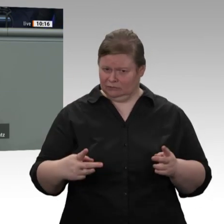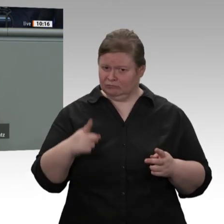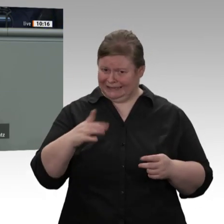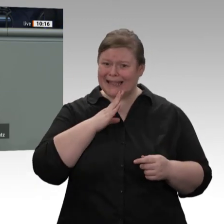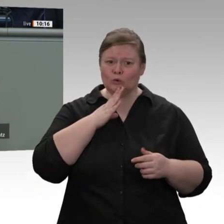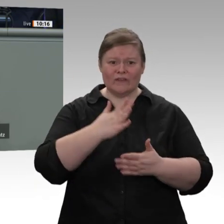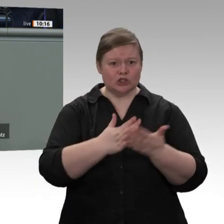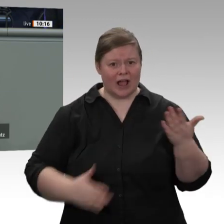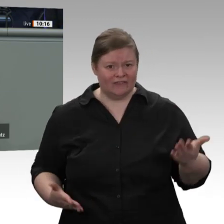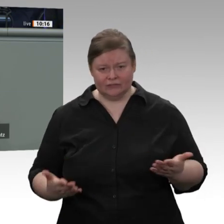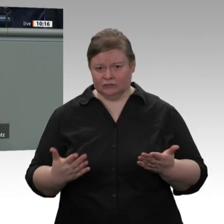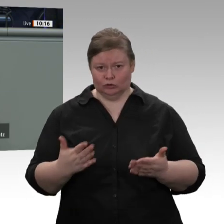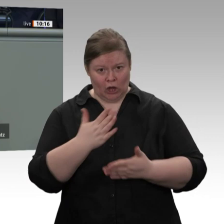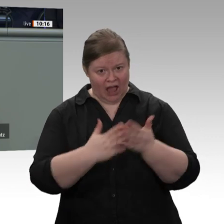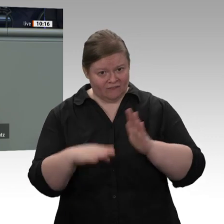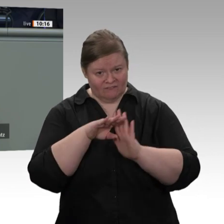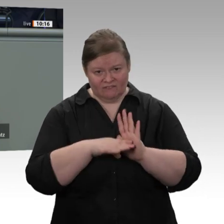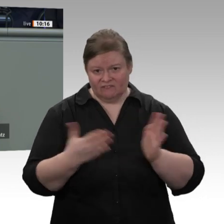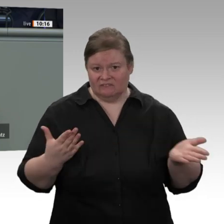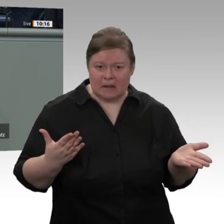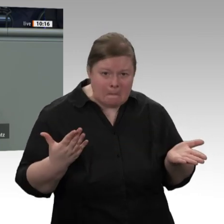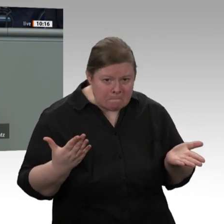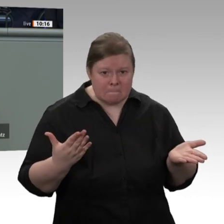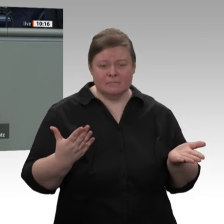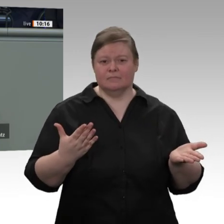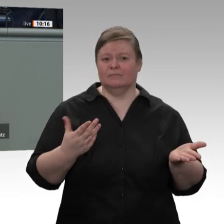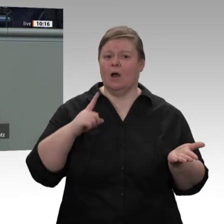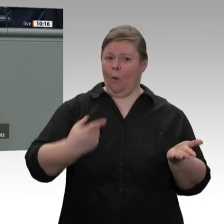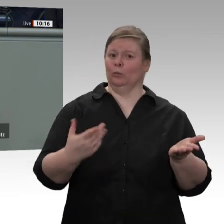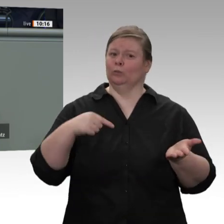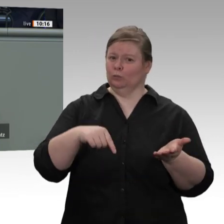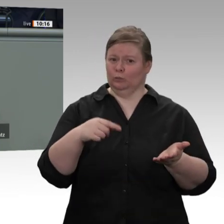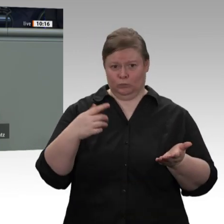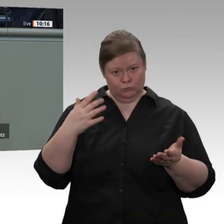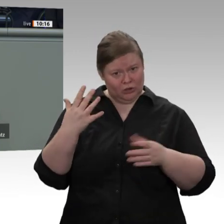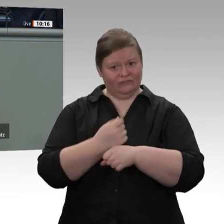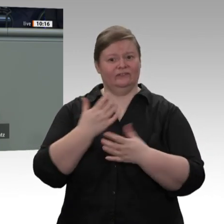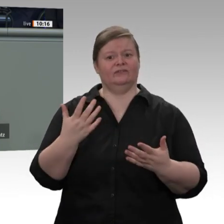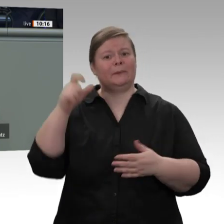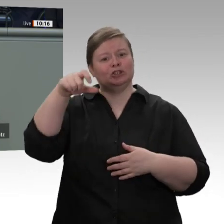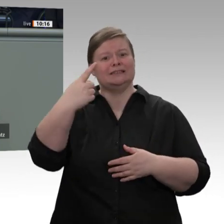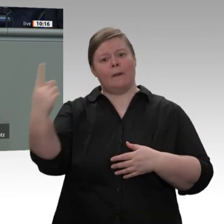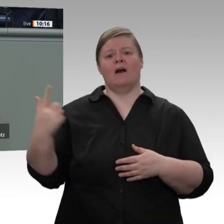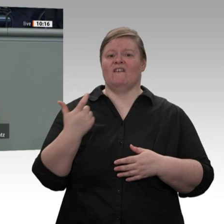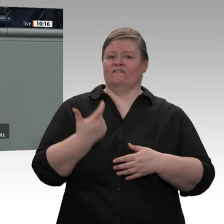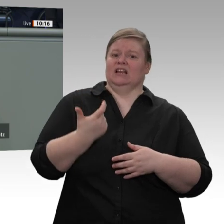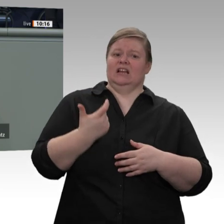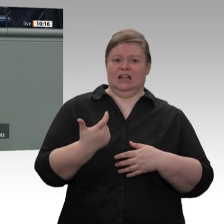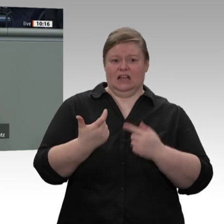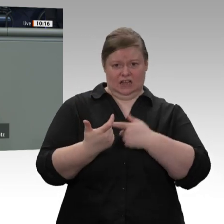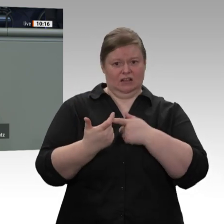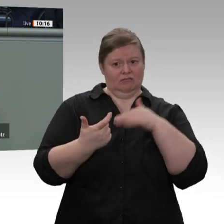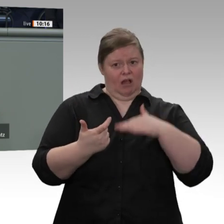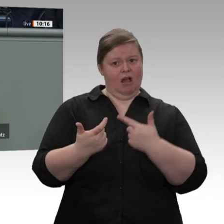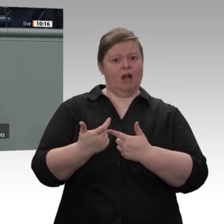erlangen, um eine solche Entscheidung zu treffen? Ich bin mir nicht sicher, wenn ich mir den Fall in Hanau anschaue, ob wir da wirklich alles ausgeschöpft haben, was wir